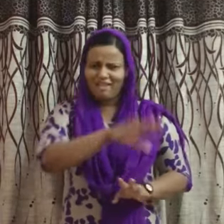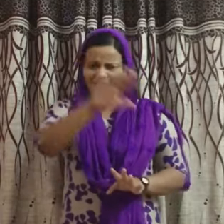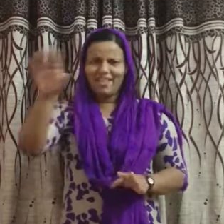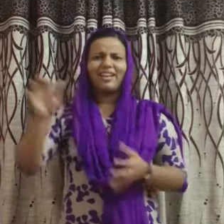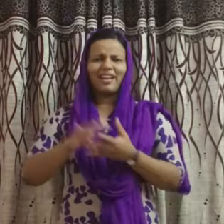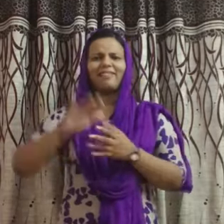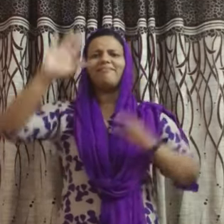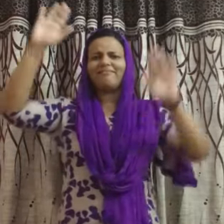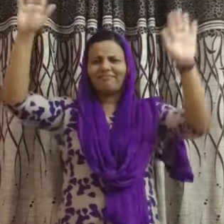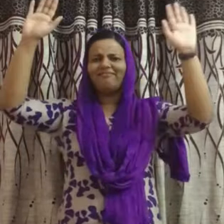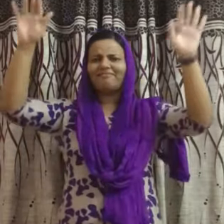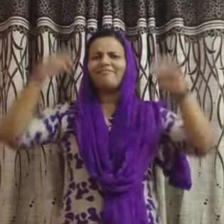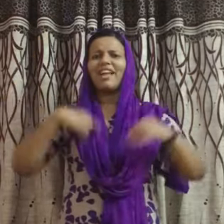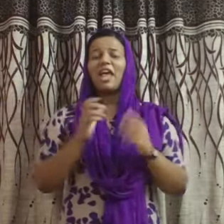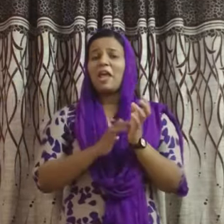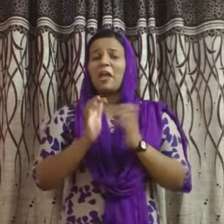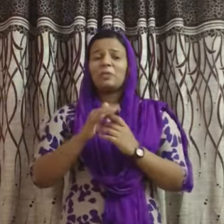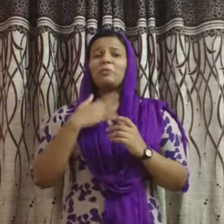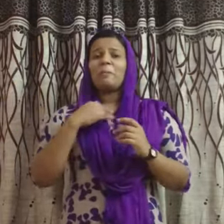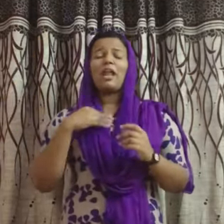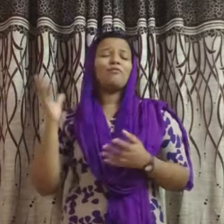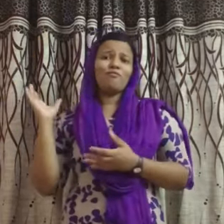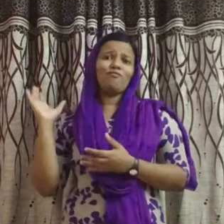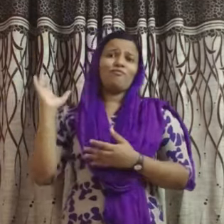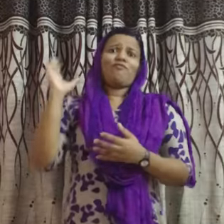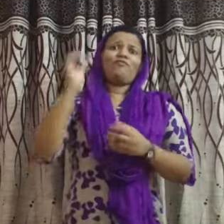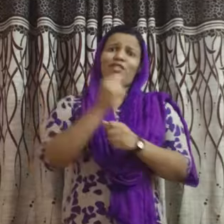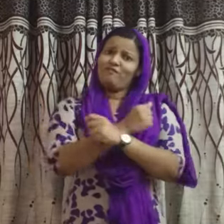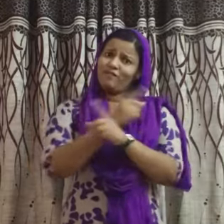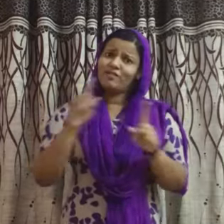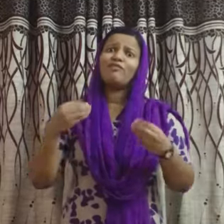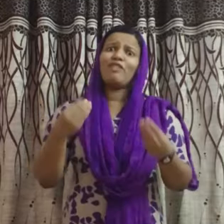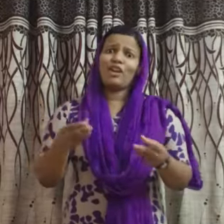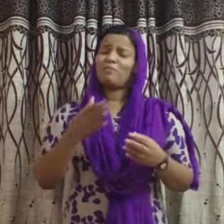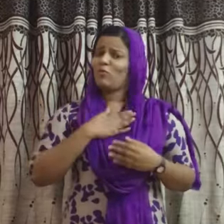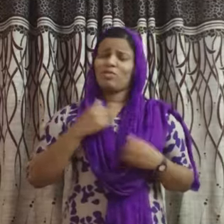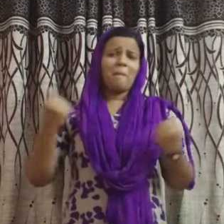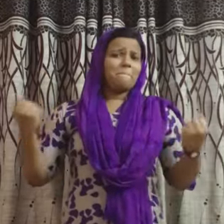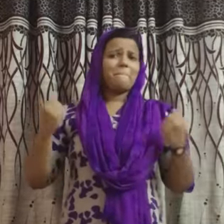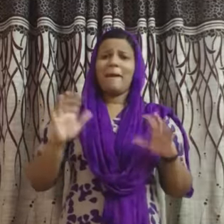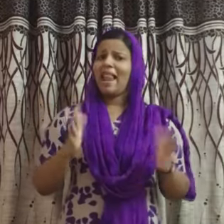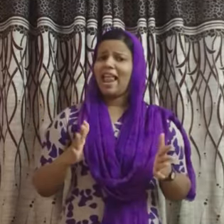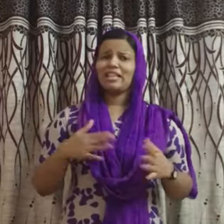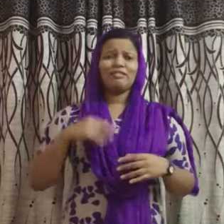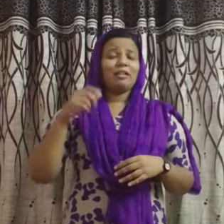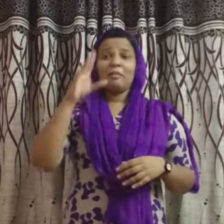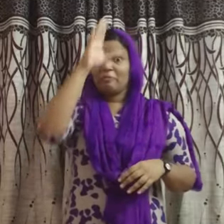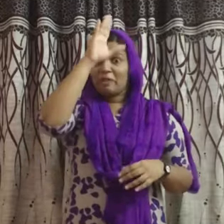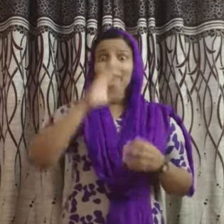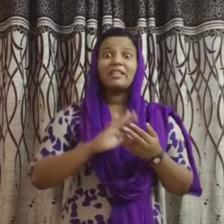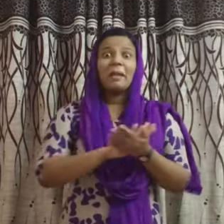എന്നെ ചുമന്ന്, അങ്ങ് എന്നെ അവിടെ എത്തിക്കുന്നതിനായി സ്തോത്രം. നോട്ട് ബൈ പവർ, നോട്ട് ബൈ മൈറ്റ്, ബട്ട് ബൈ ദ പവർ ഓഫ് ഹോളി സ്പിരിറ്റ്.